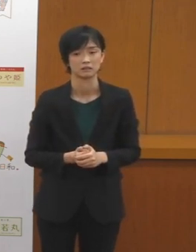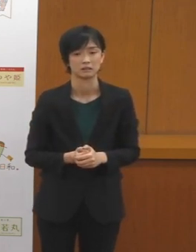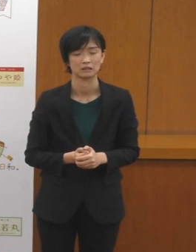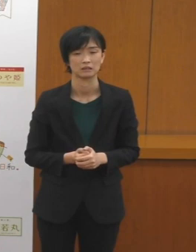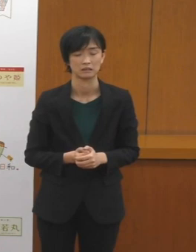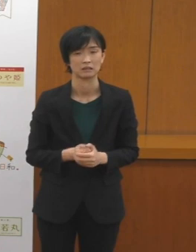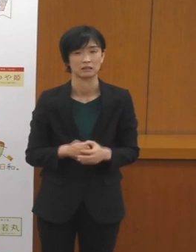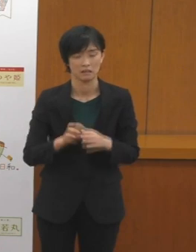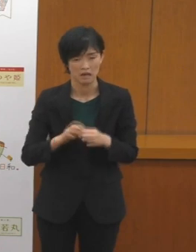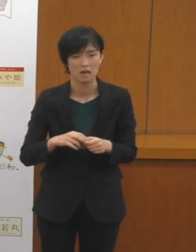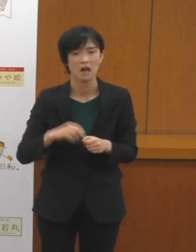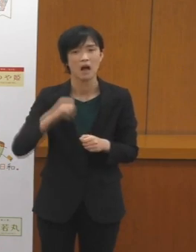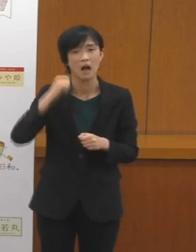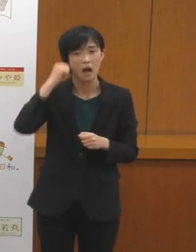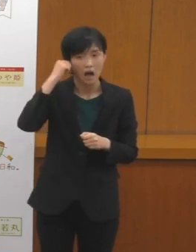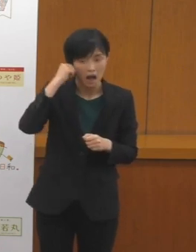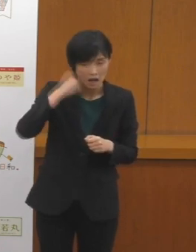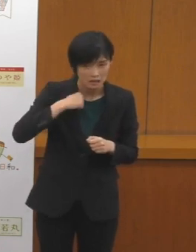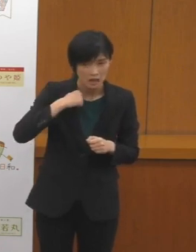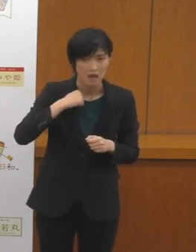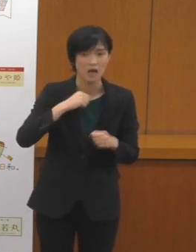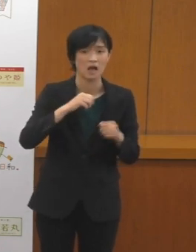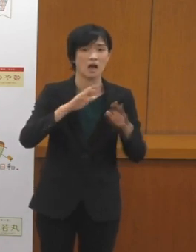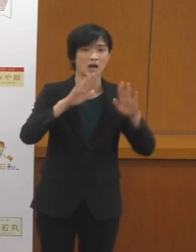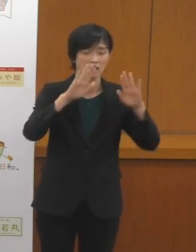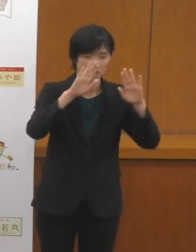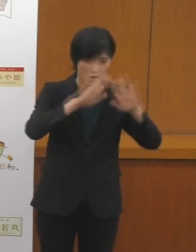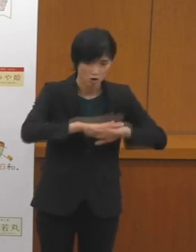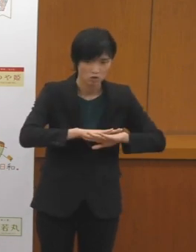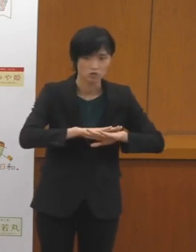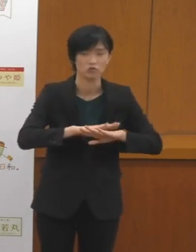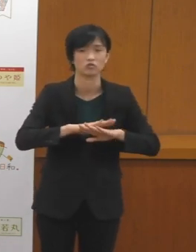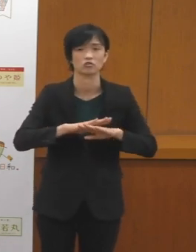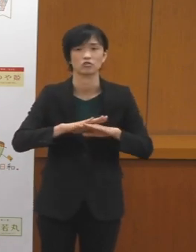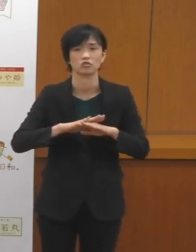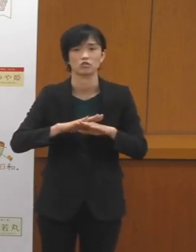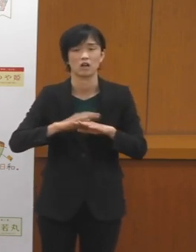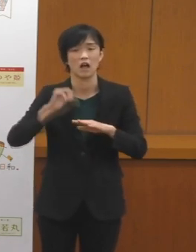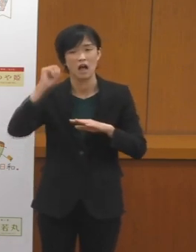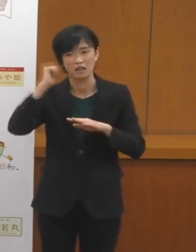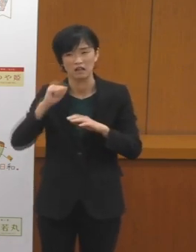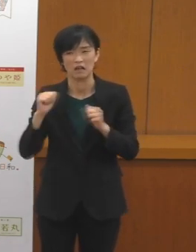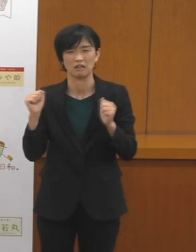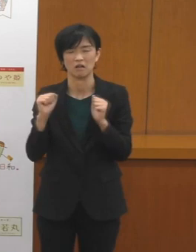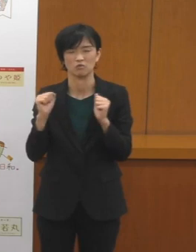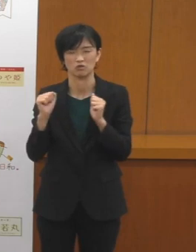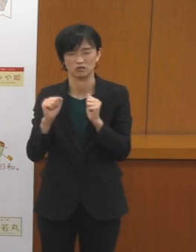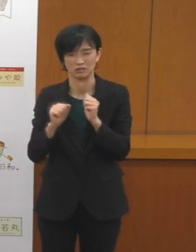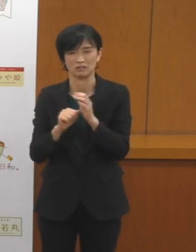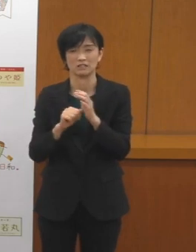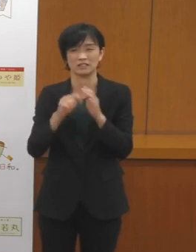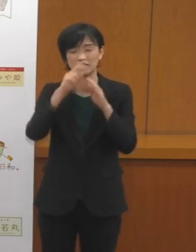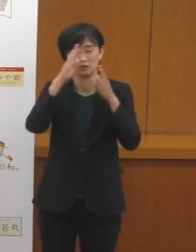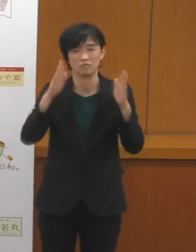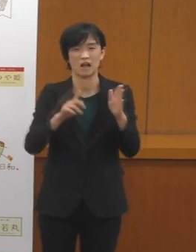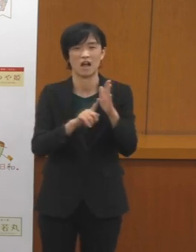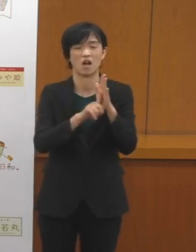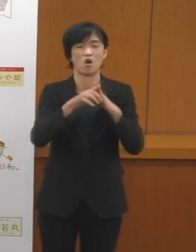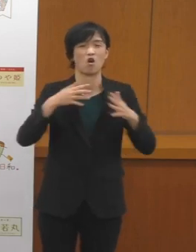朝晩の気温とその昼の気温がこう柔道も20度も差があるというのはです